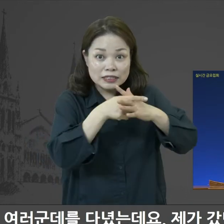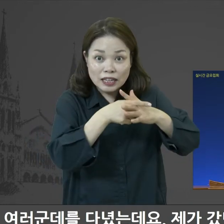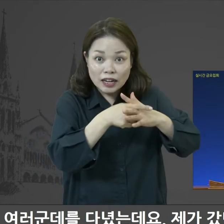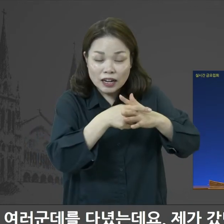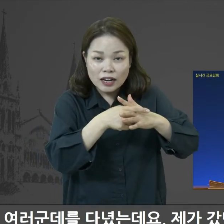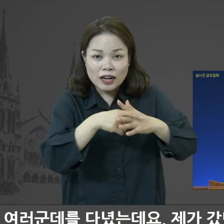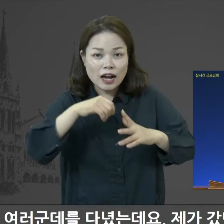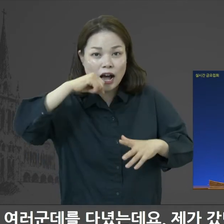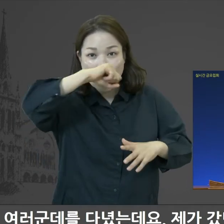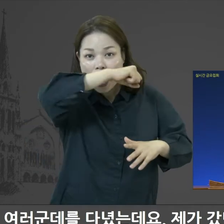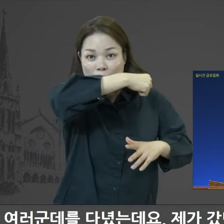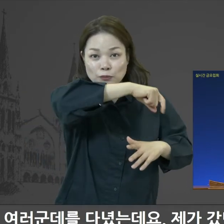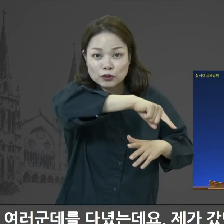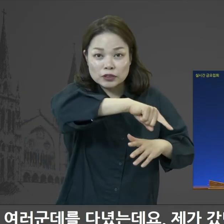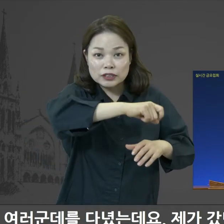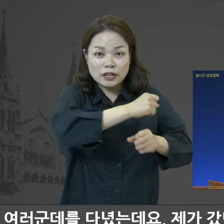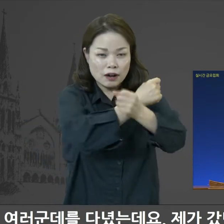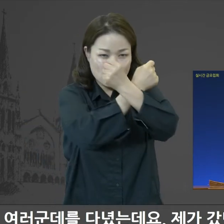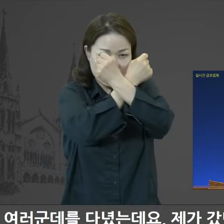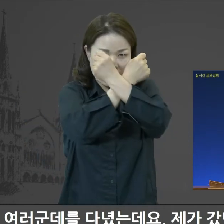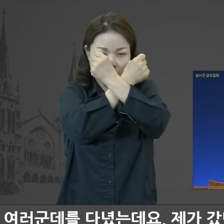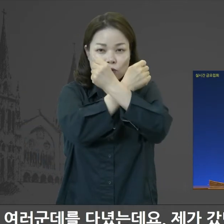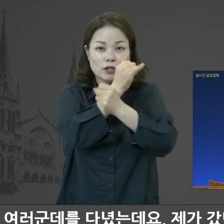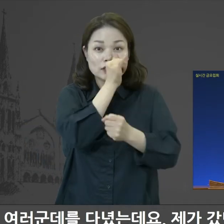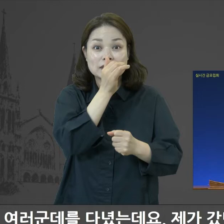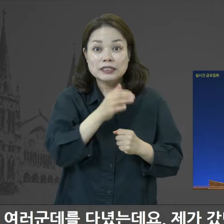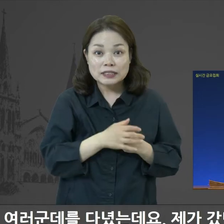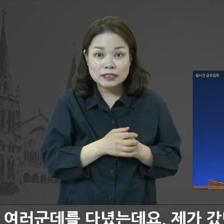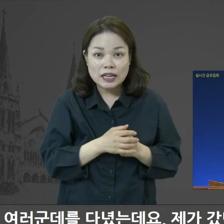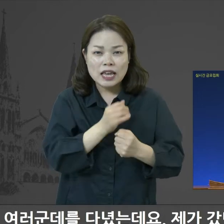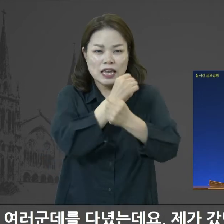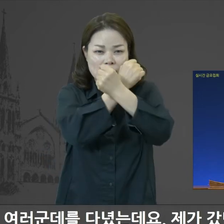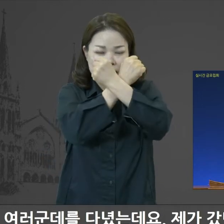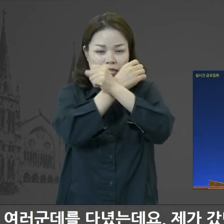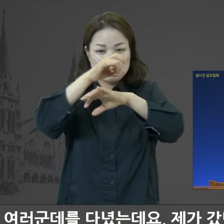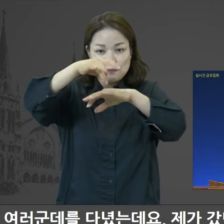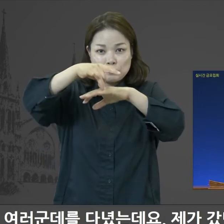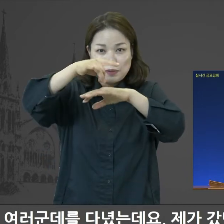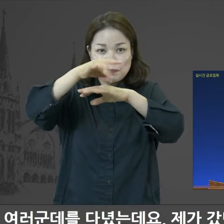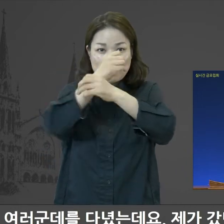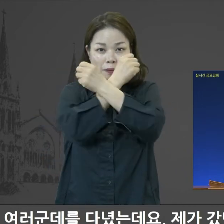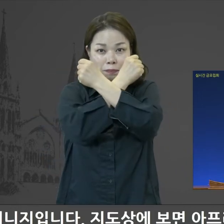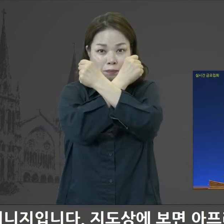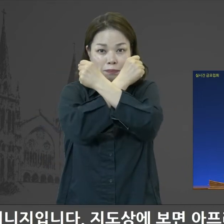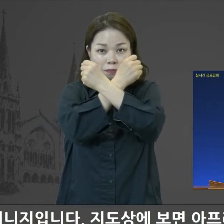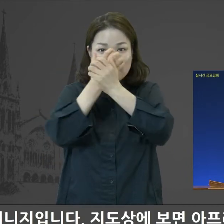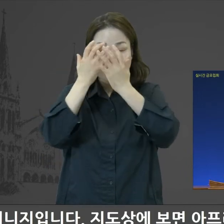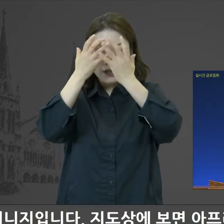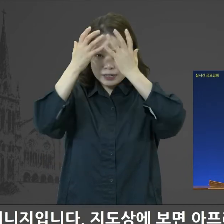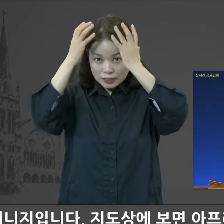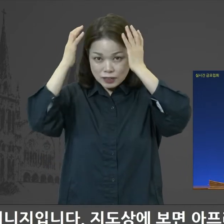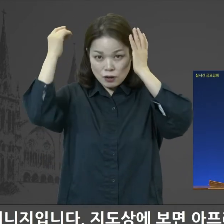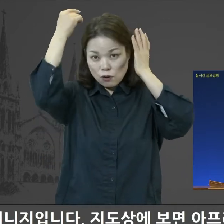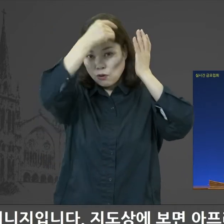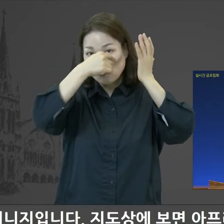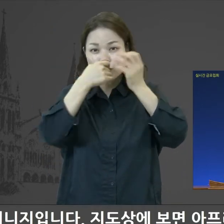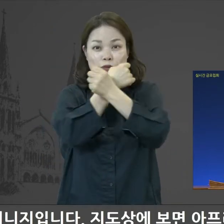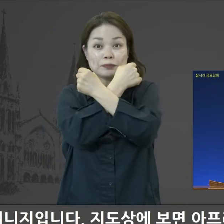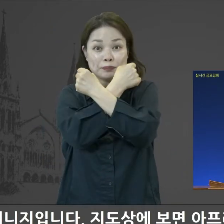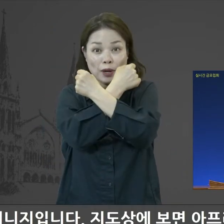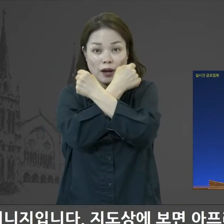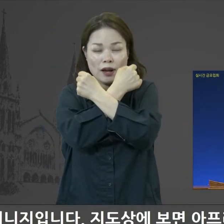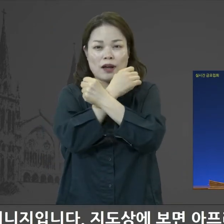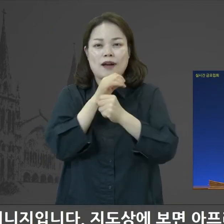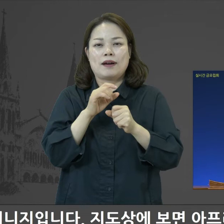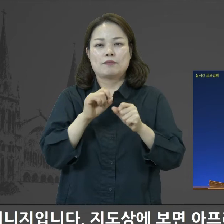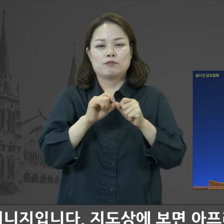아프리카가 해골로 이렇게 연상이 되죠. 해골의 이 머리 끝 부분, 이 꼭대기 부분, 고기